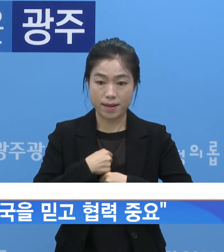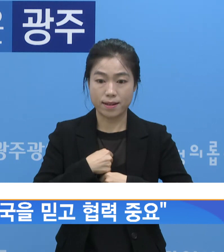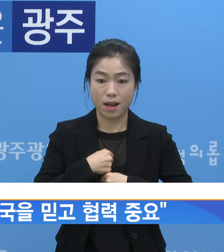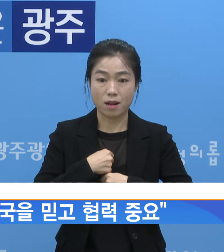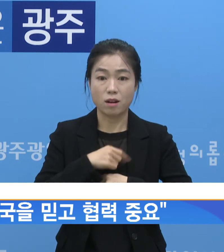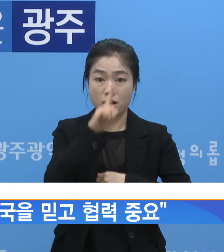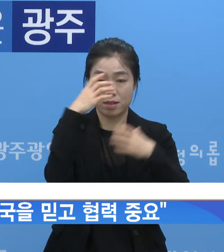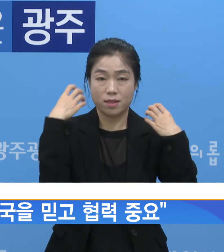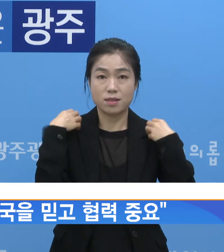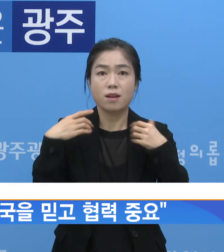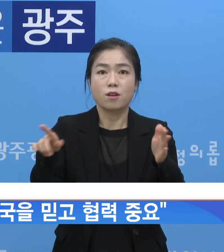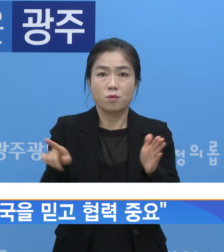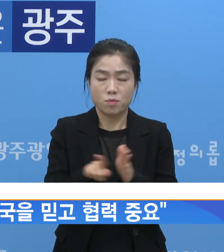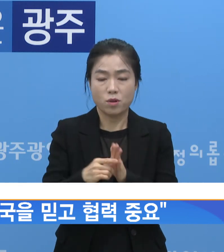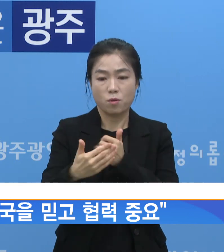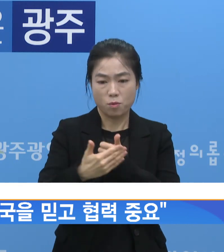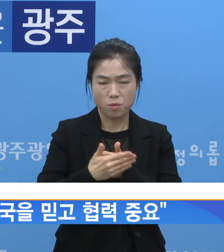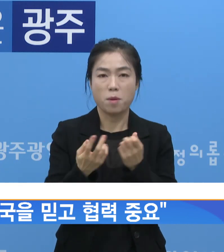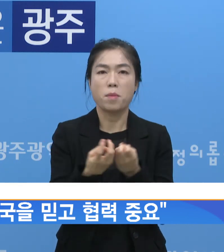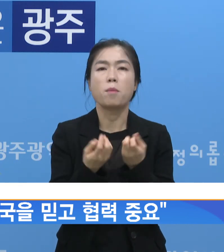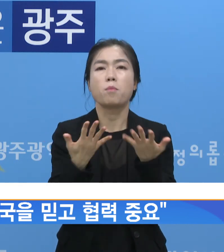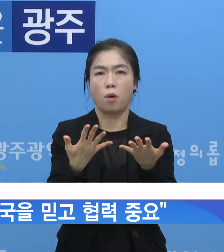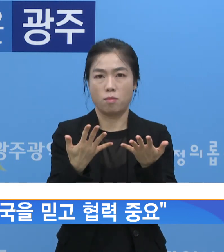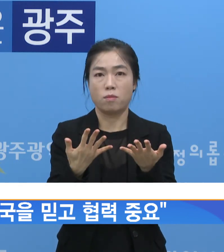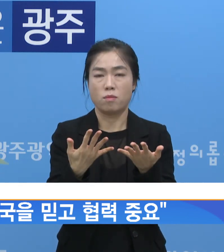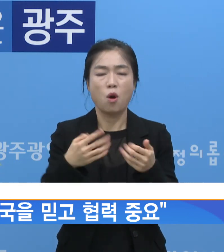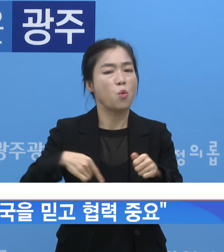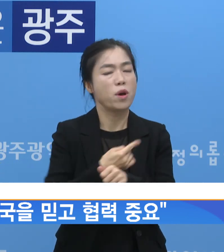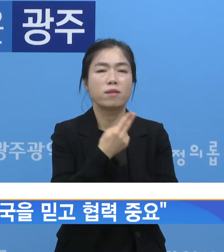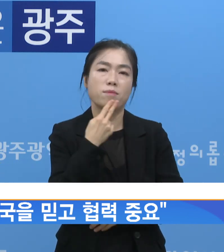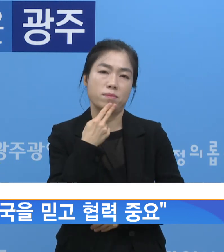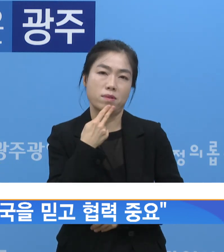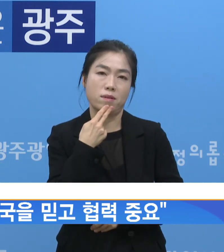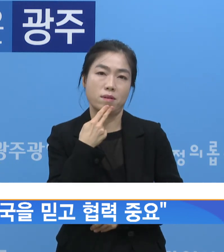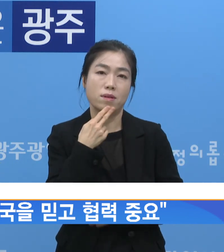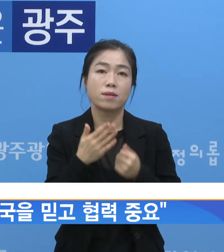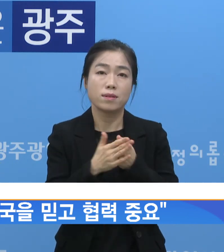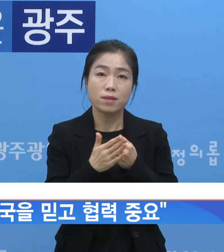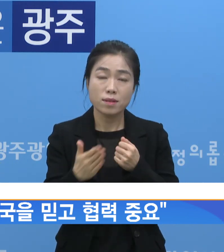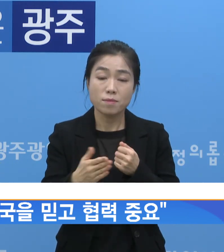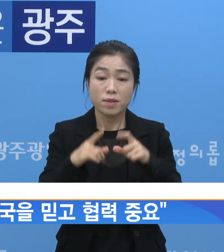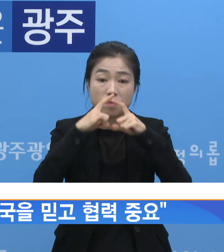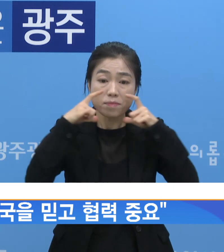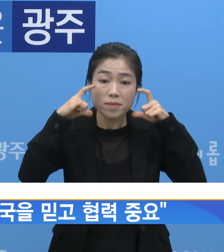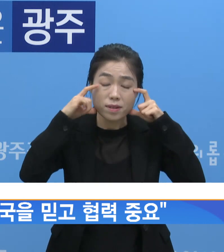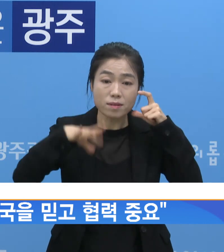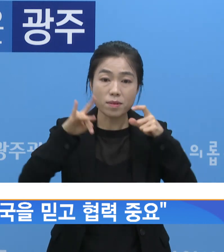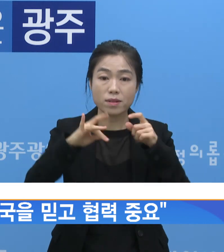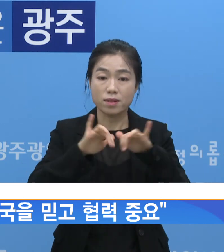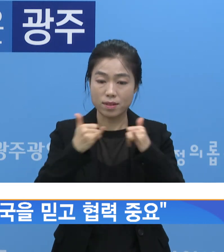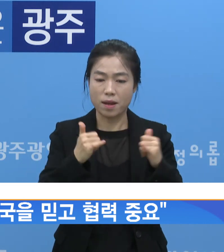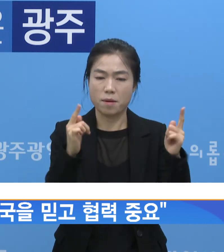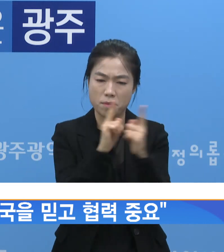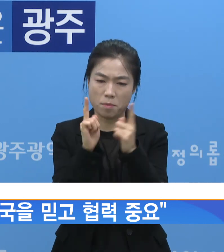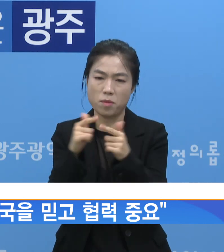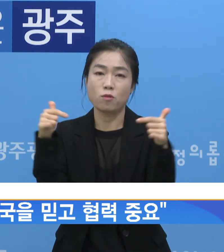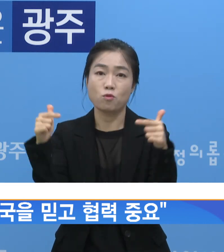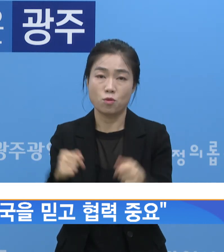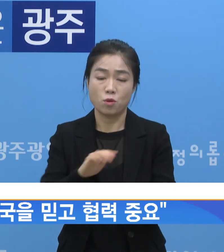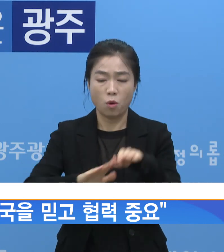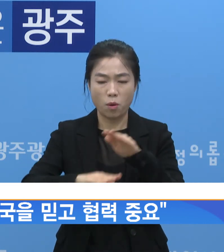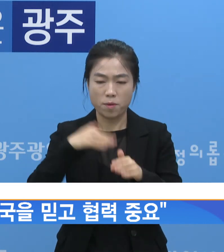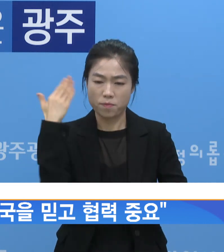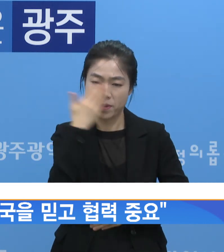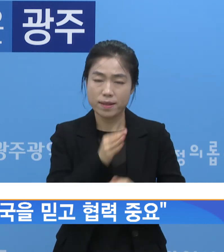믿고 협력해주는 길밖에 없습니다. 우선 마스크 착용, 사람 간 접촉 최소화, 손